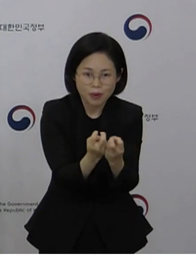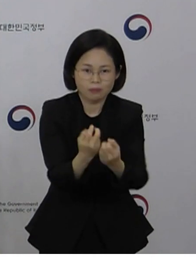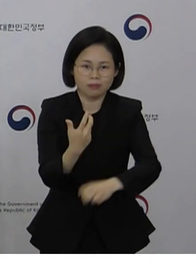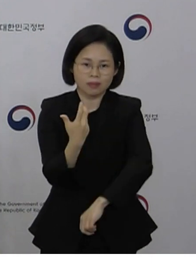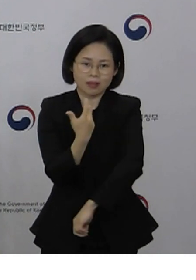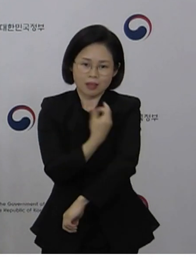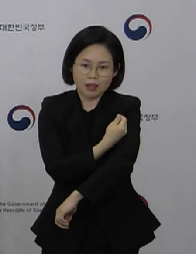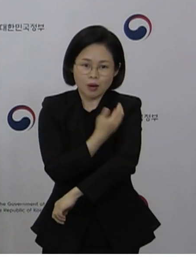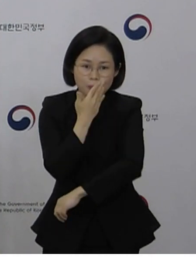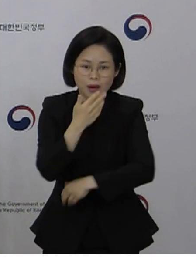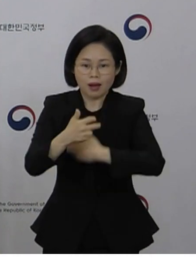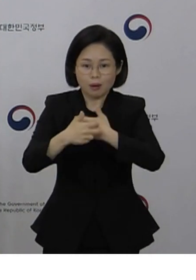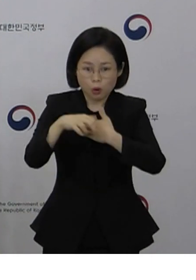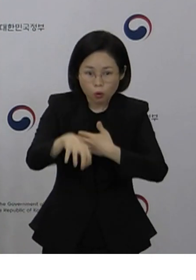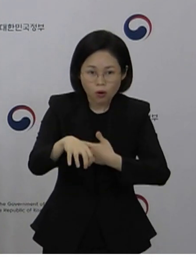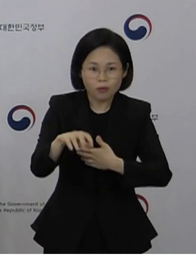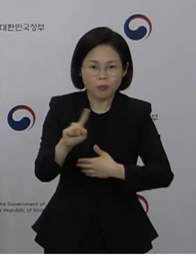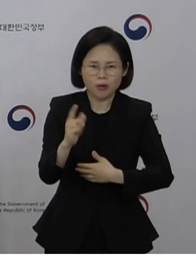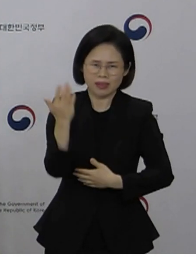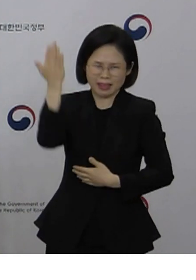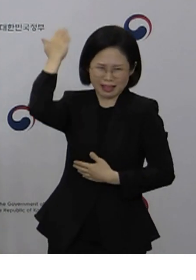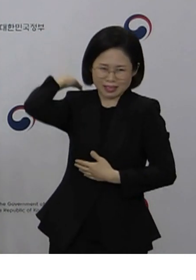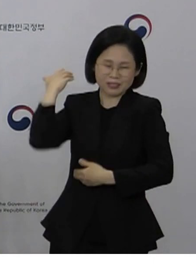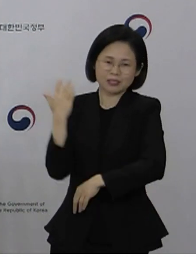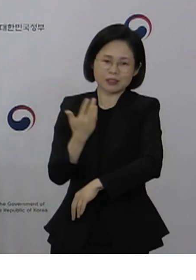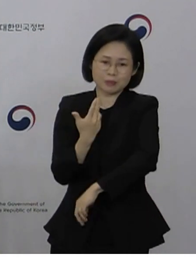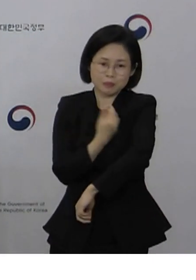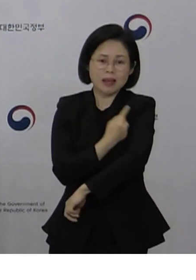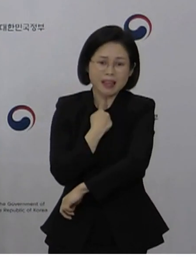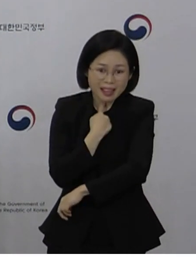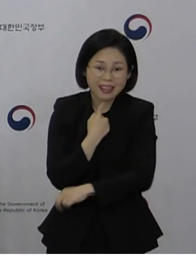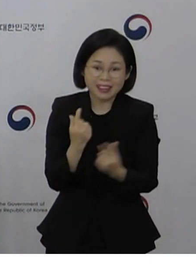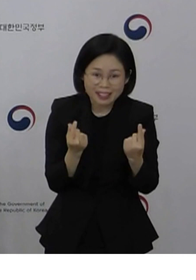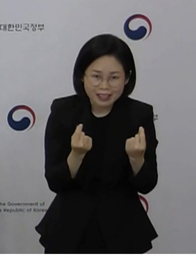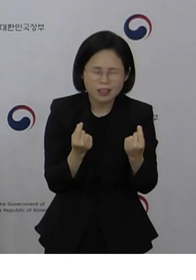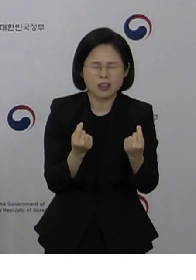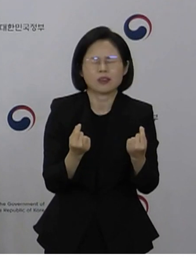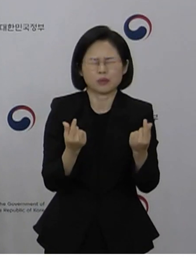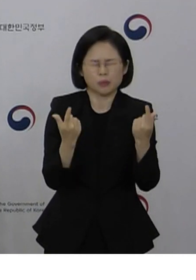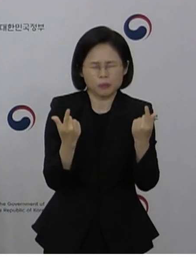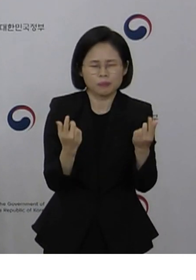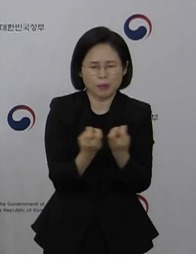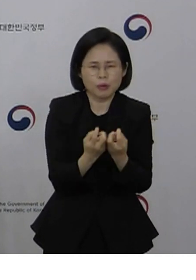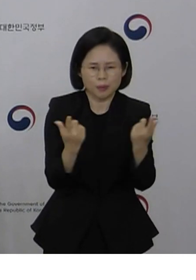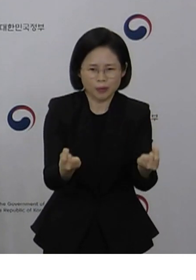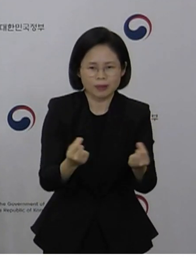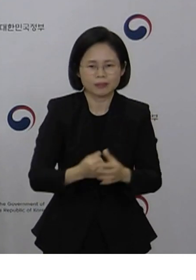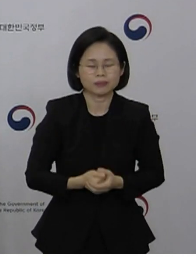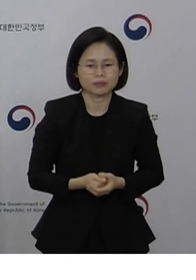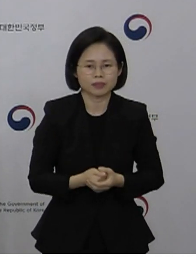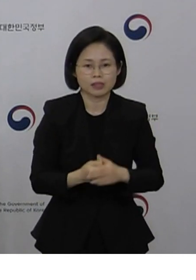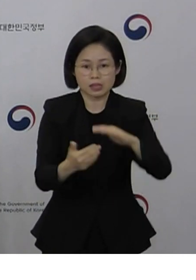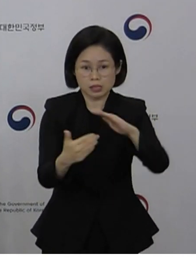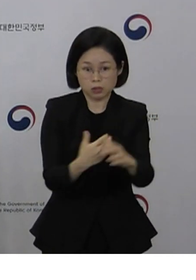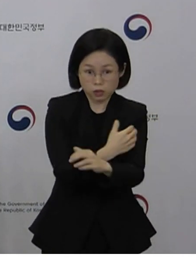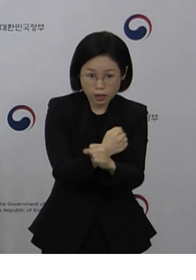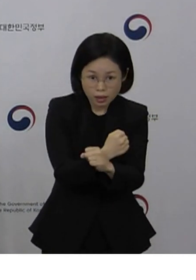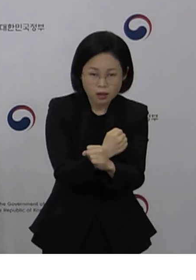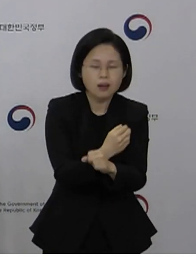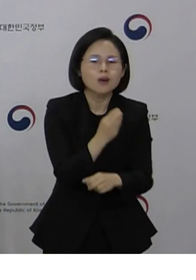그동안 시행한 코로나19 접종과 동일합니다. 먼저 사전 예약은 누리집을 통해